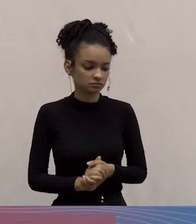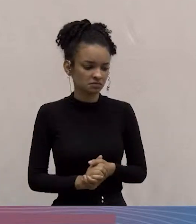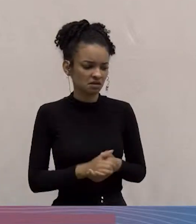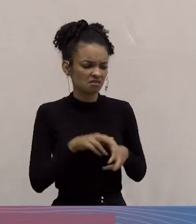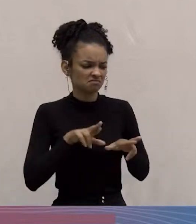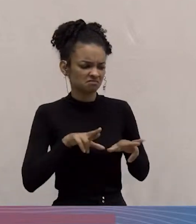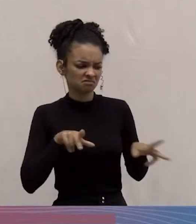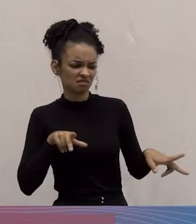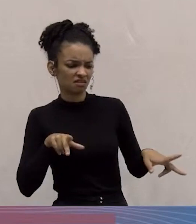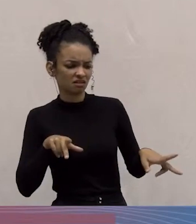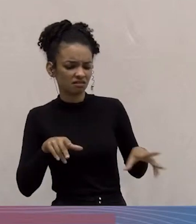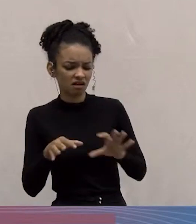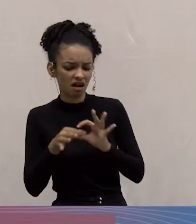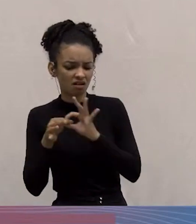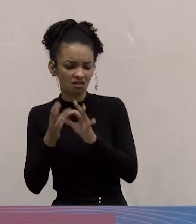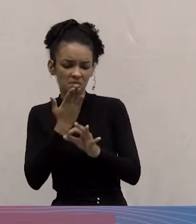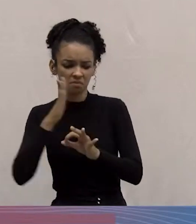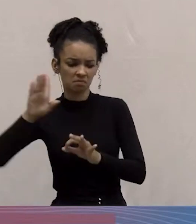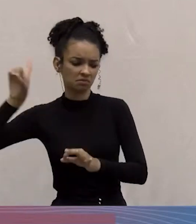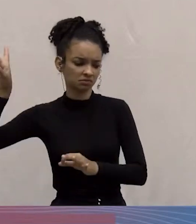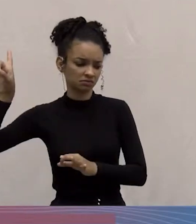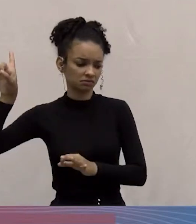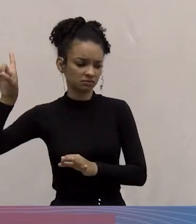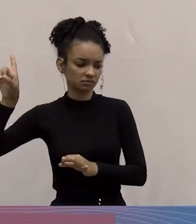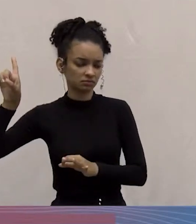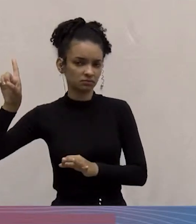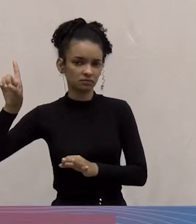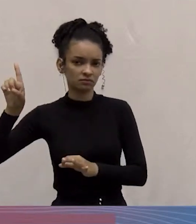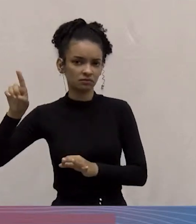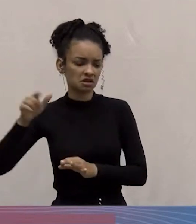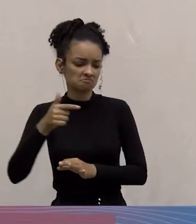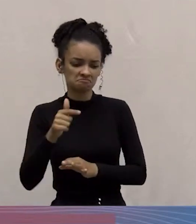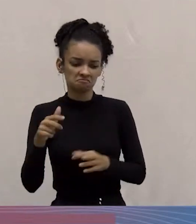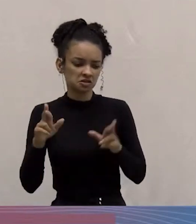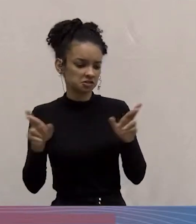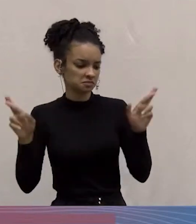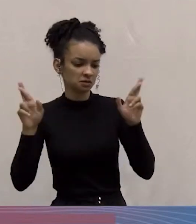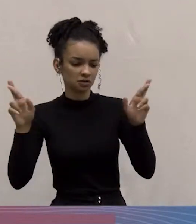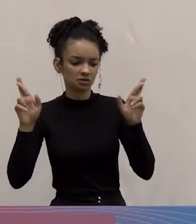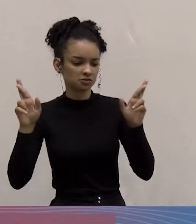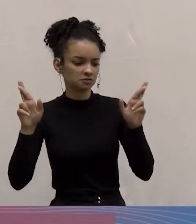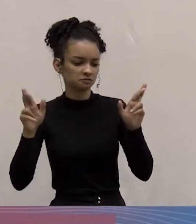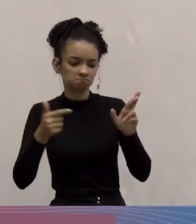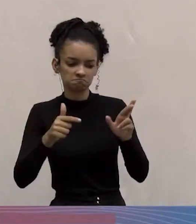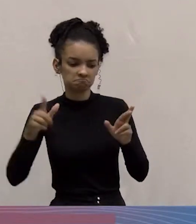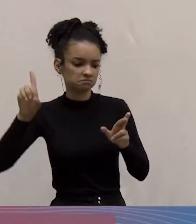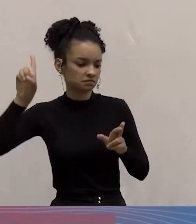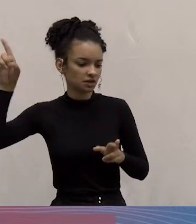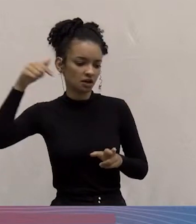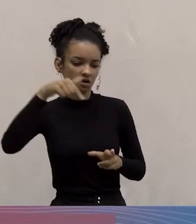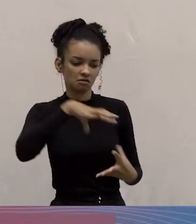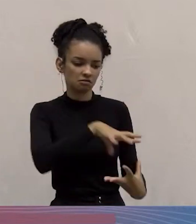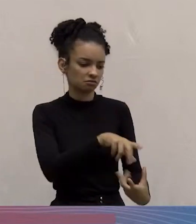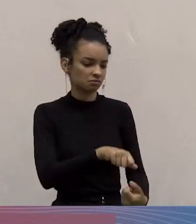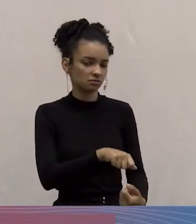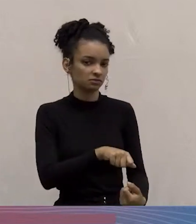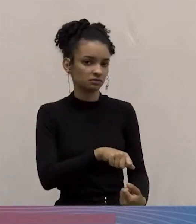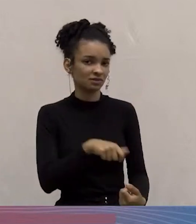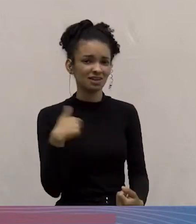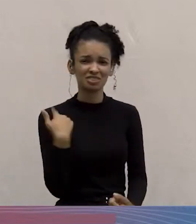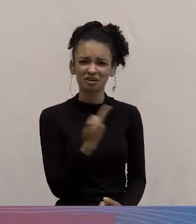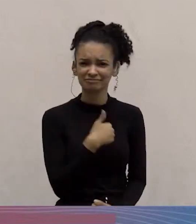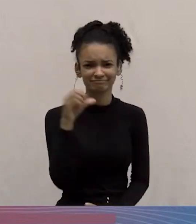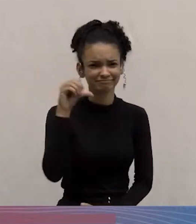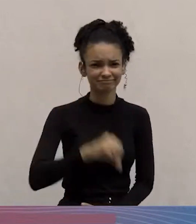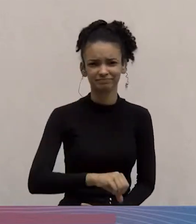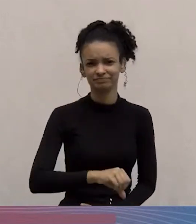Estranhos às alianças da promessa, não tendo esperança e sem Deus no mundo. Irmão, nós tínhamos tudo de